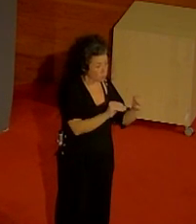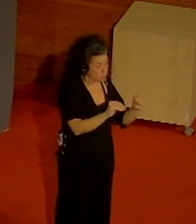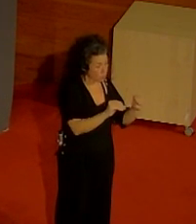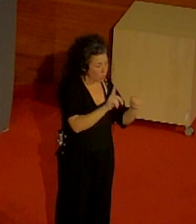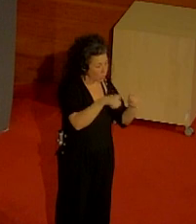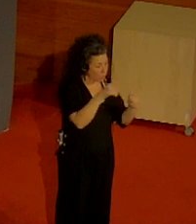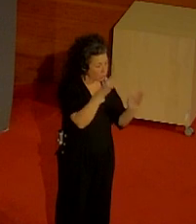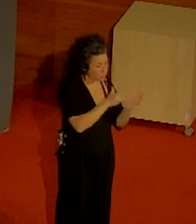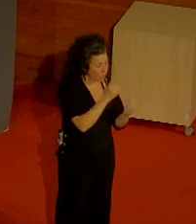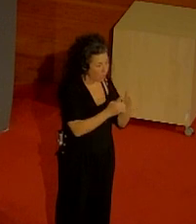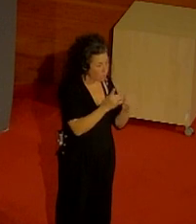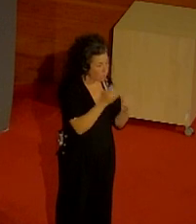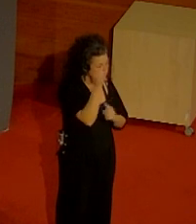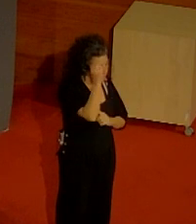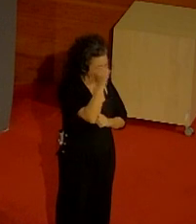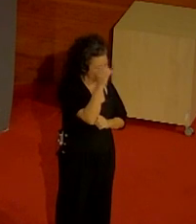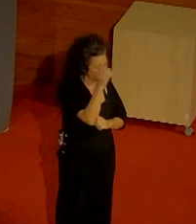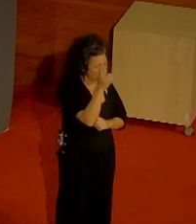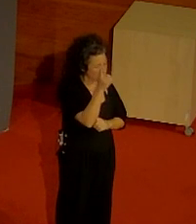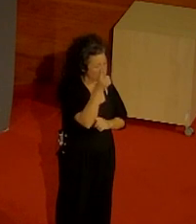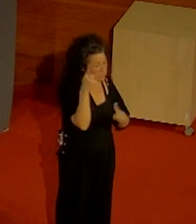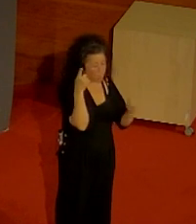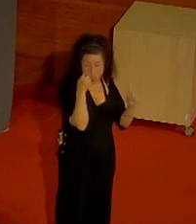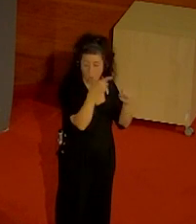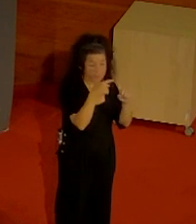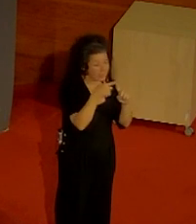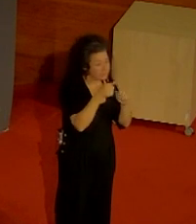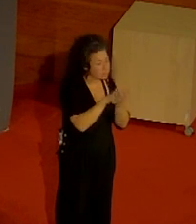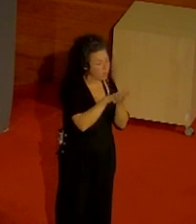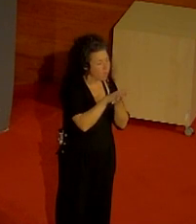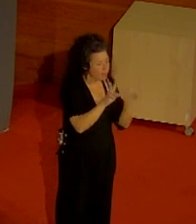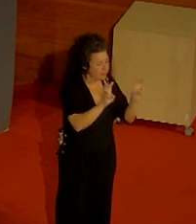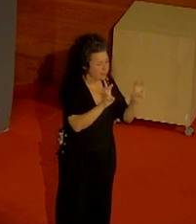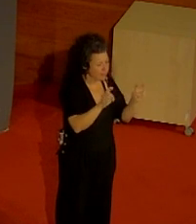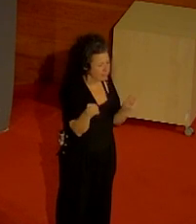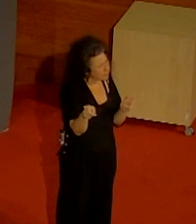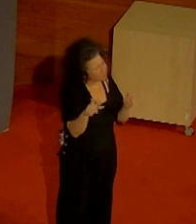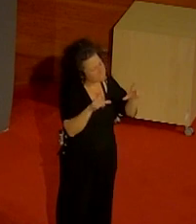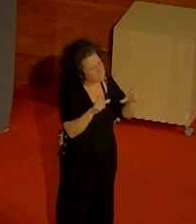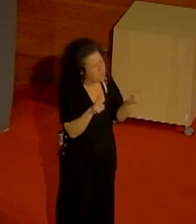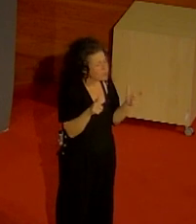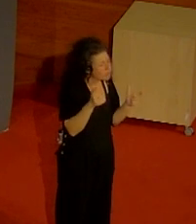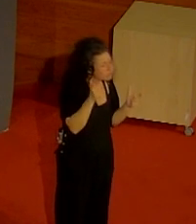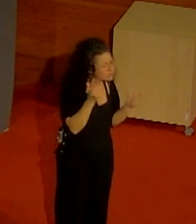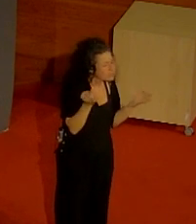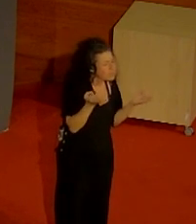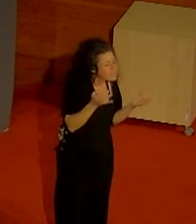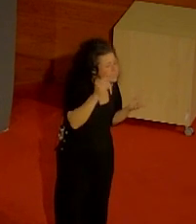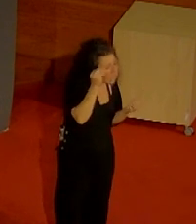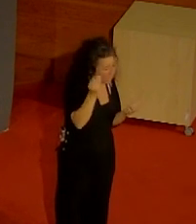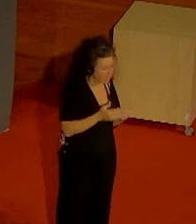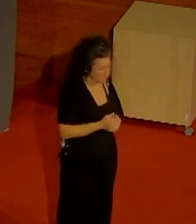conferencias, para hablar sobre esto. Pero ¿qué pensáis que está pasando en la fotografía?